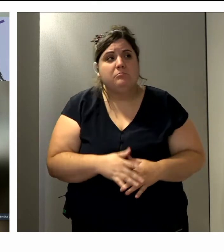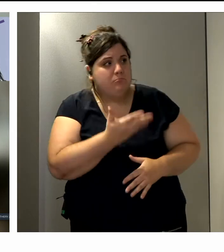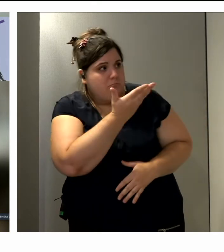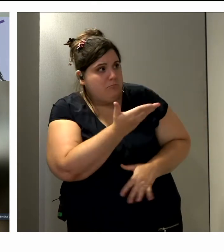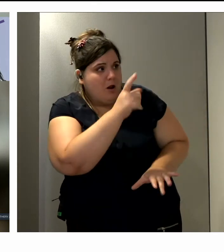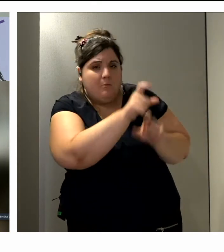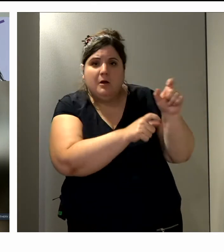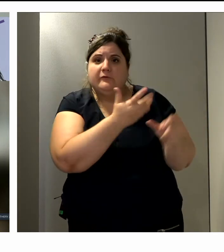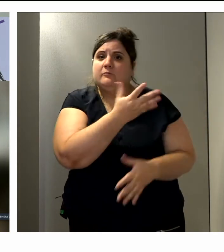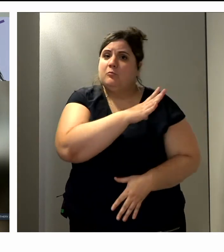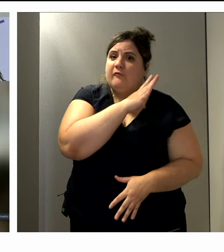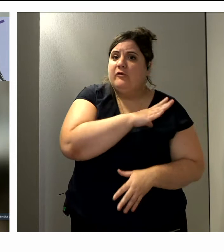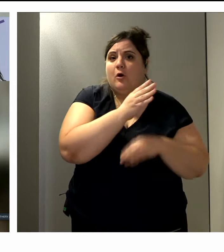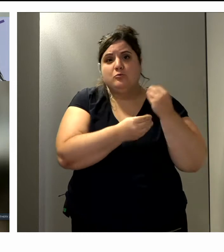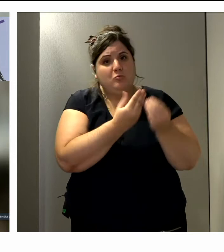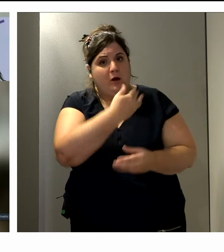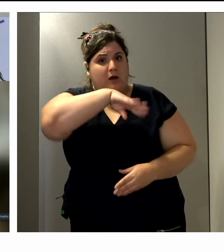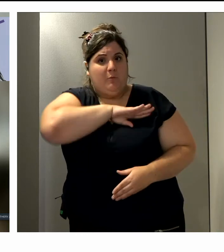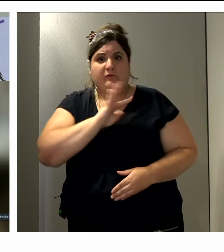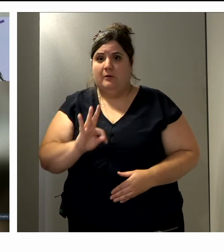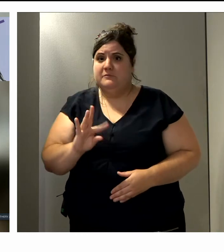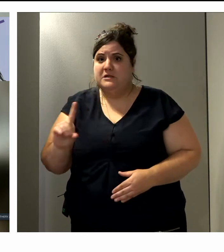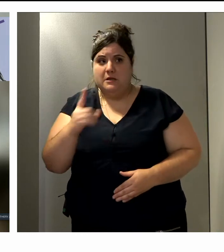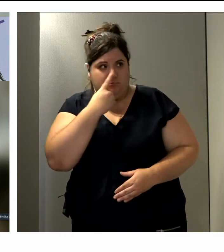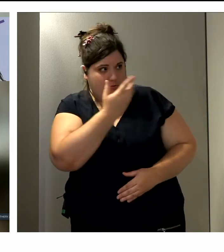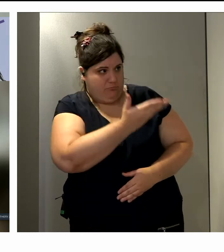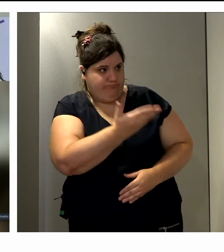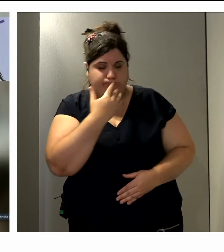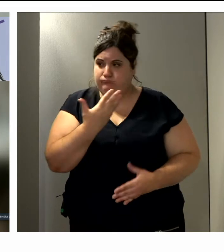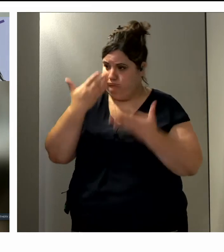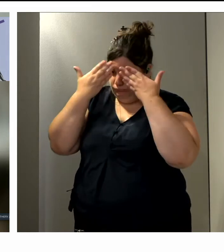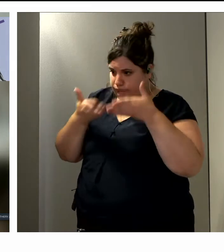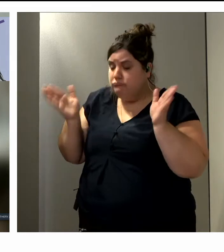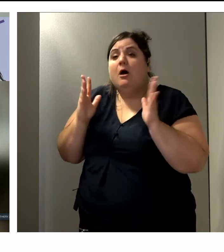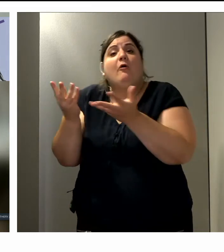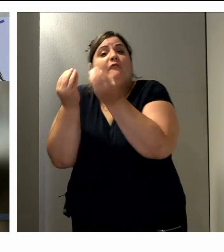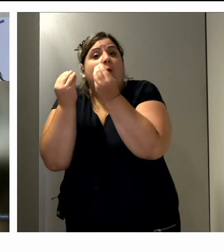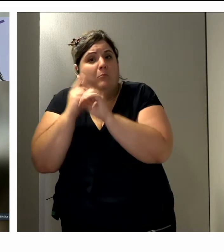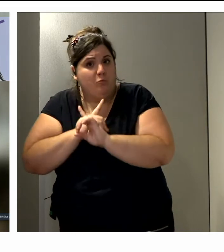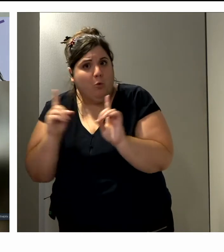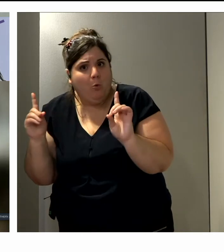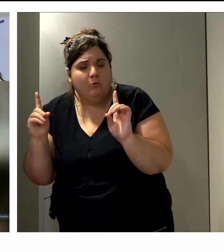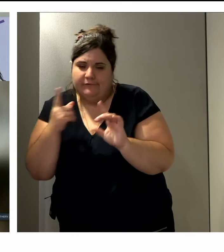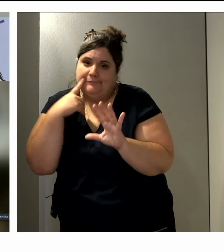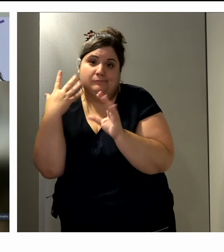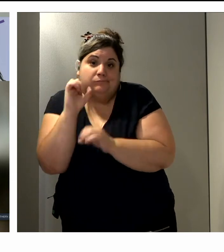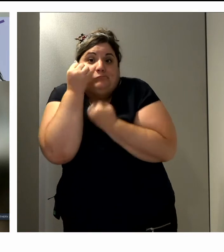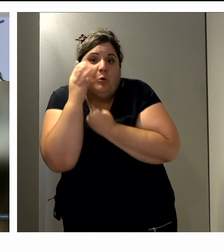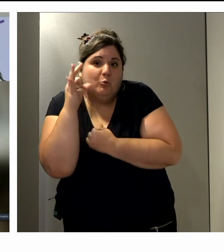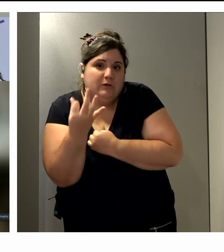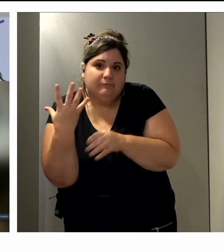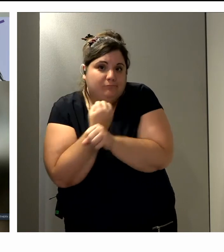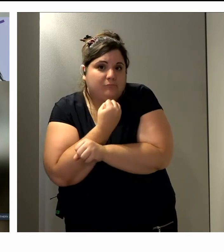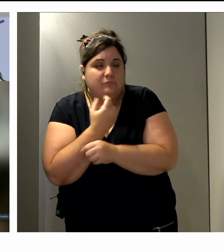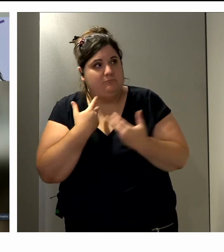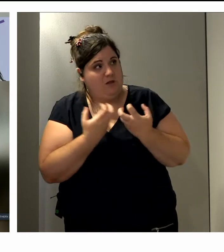que j'ai eu à côtoyer ont toujours été très ouverts aux questions du handicap. Ils n'y sont pas forcément formés. Et c'est peut-être un relevé de ma part